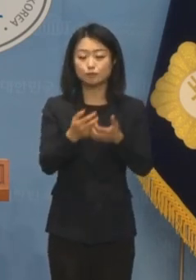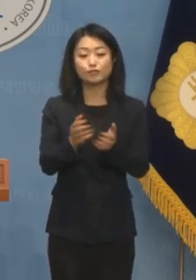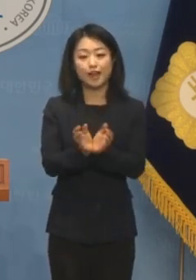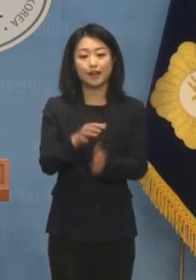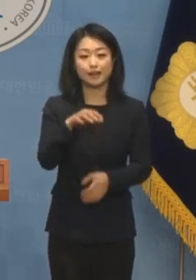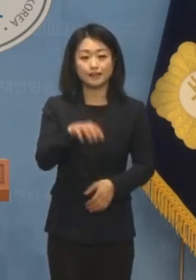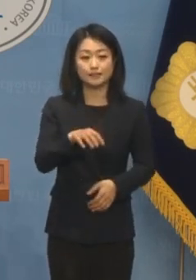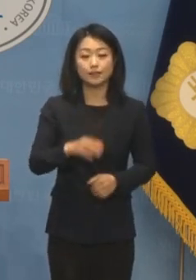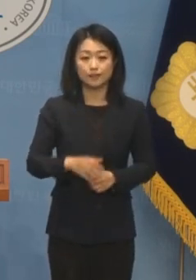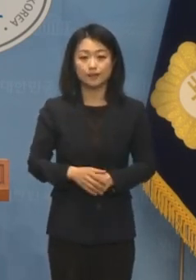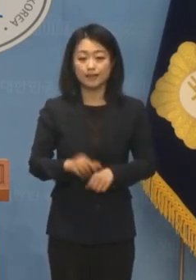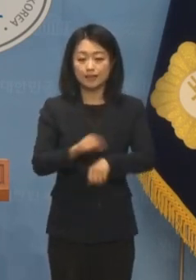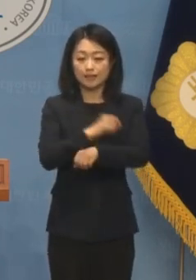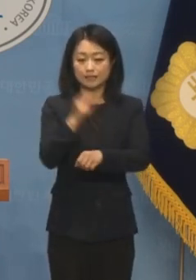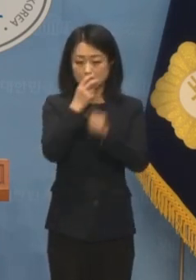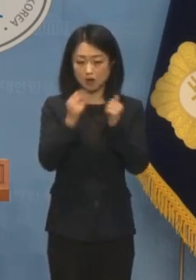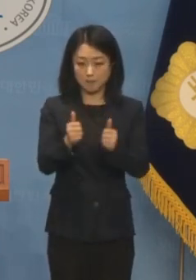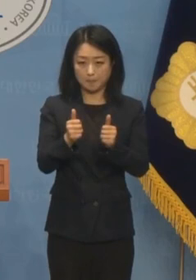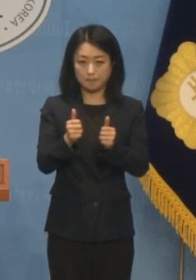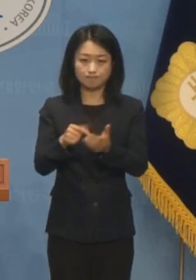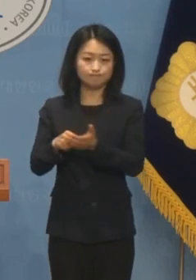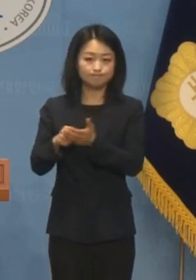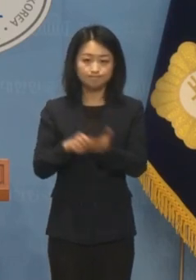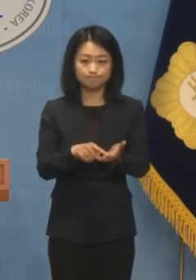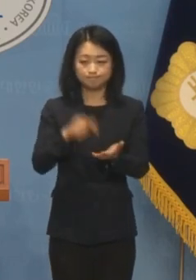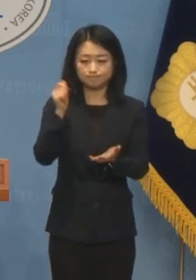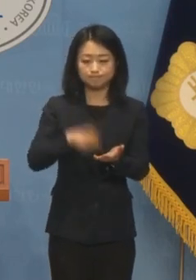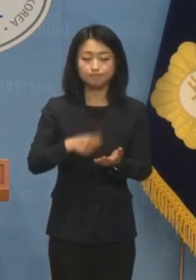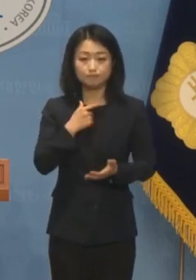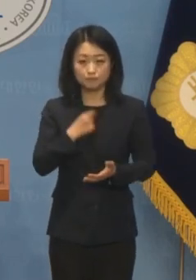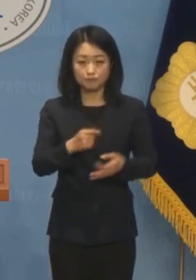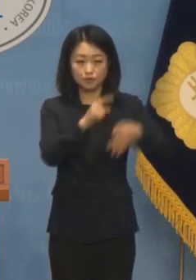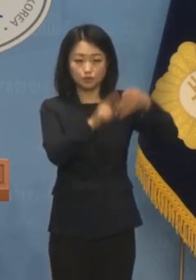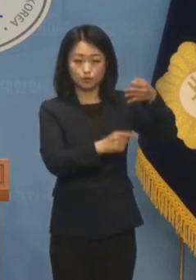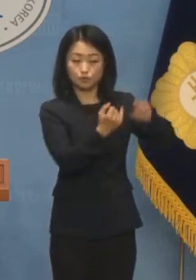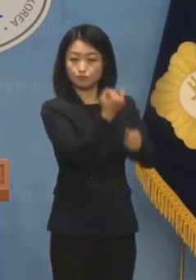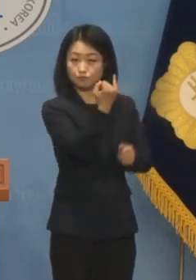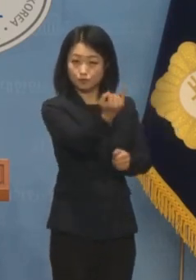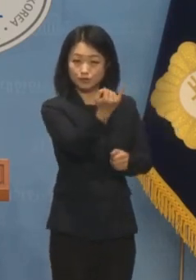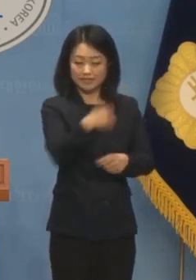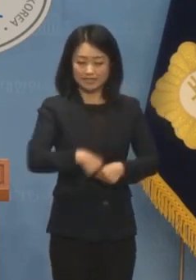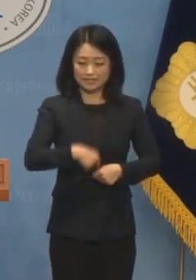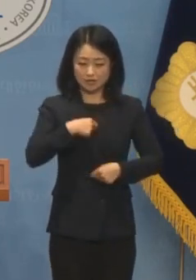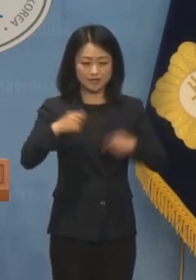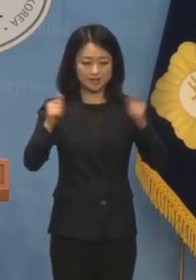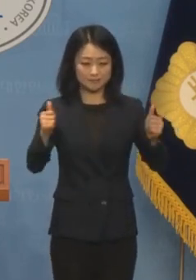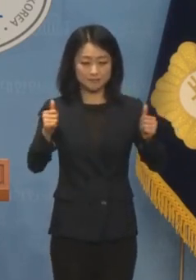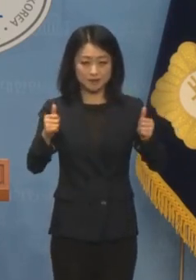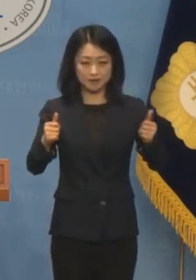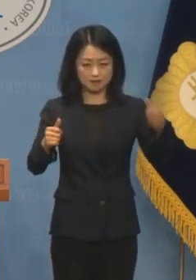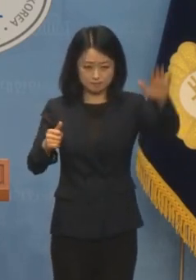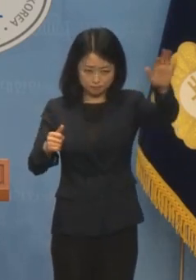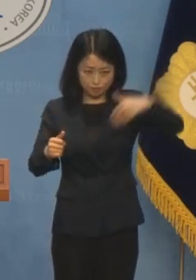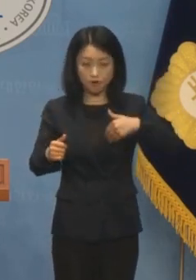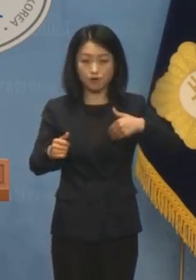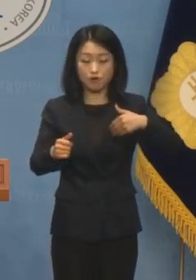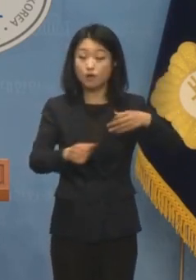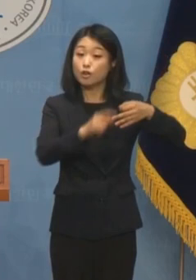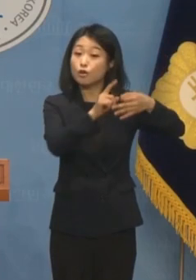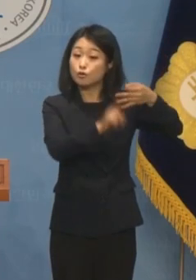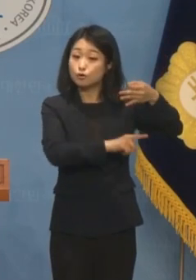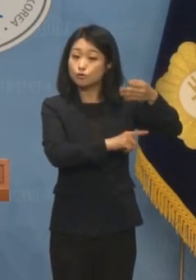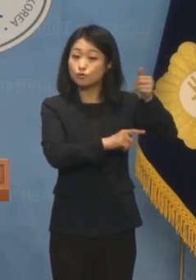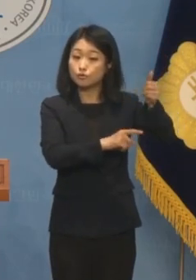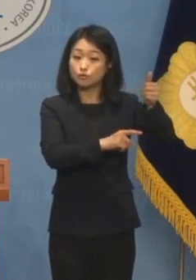더불어민주당은 반드시 특검을 관철해 김건희 여사를 정의의 심판대에 세우고 윤석열 대통령이 무너뜨린